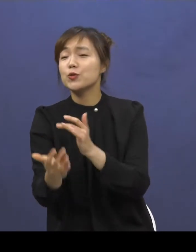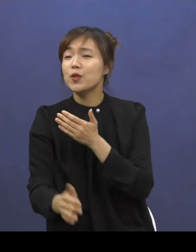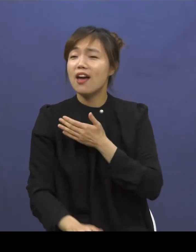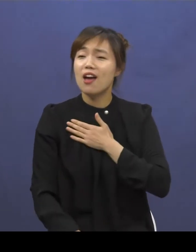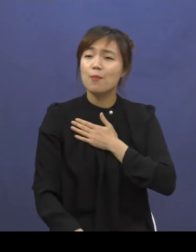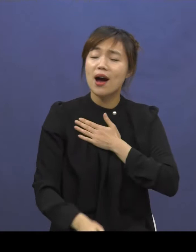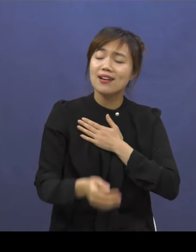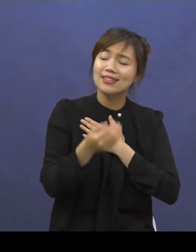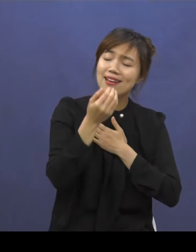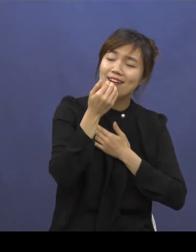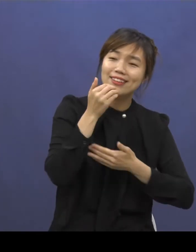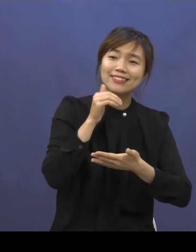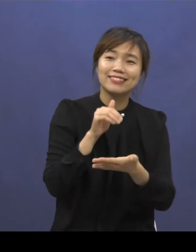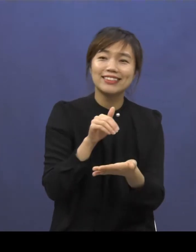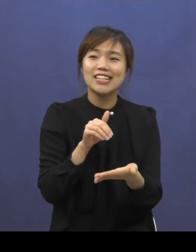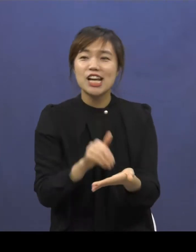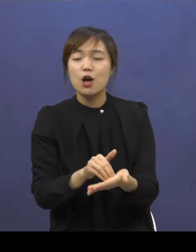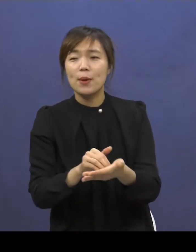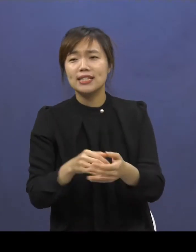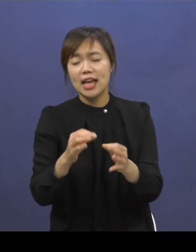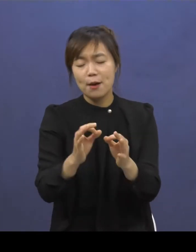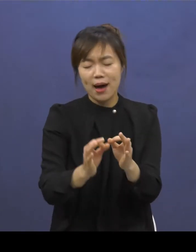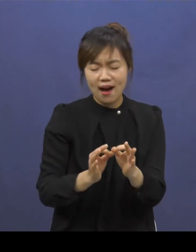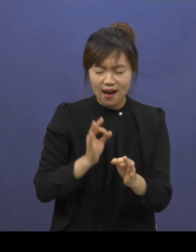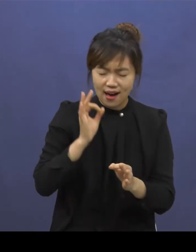예수의 반석 만세